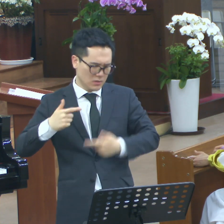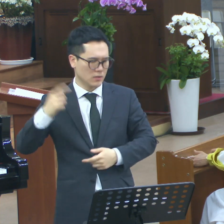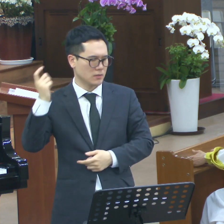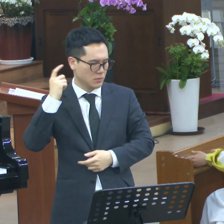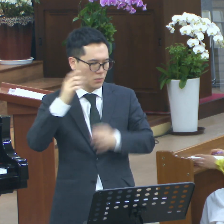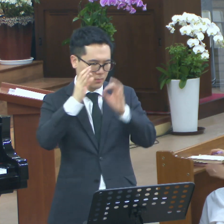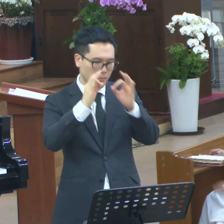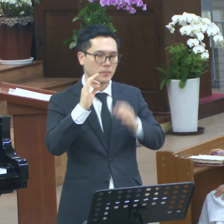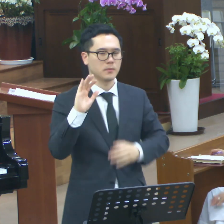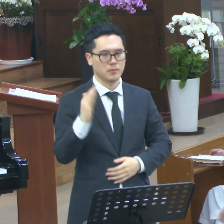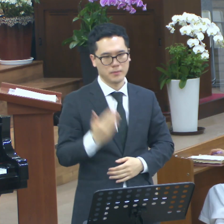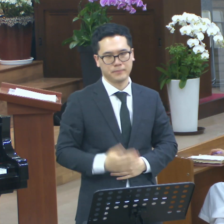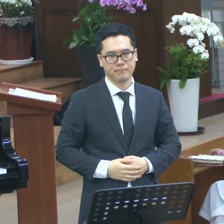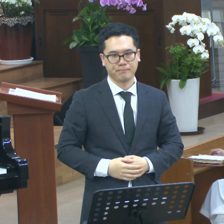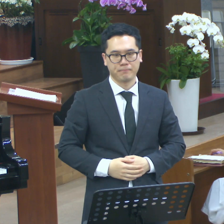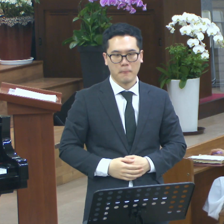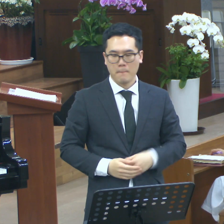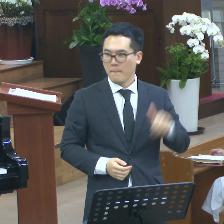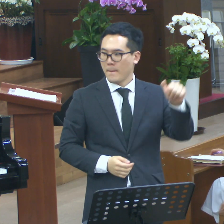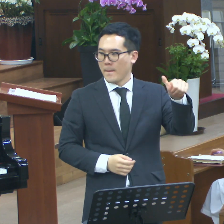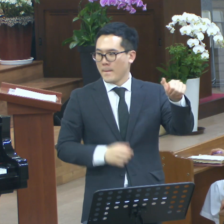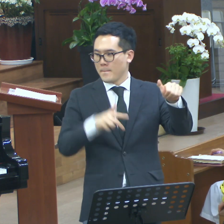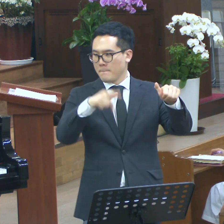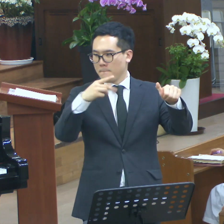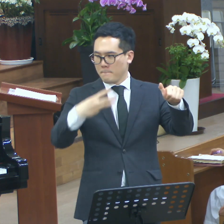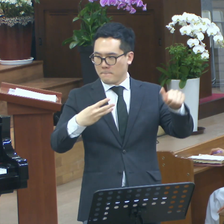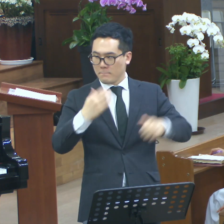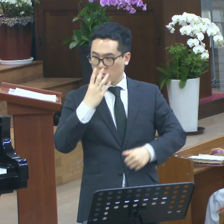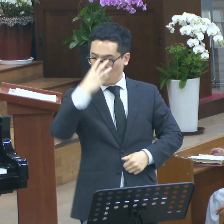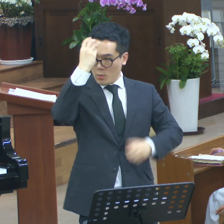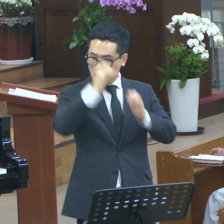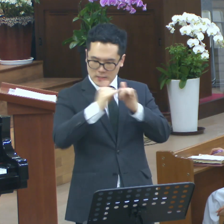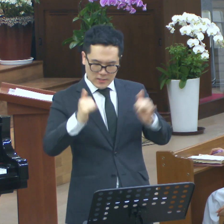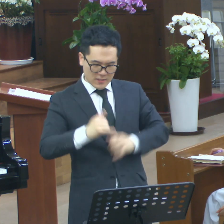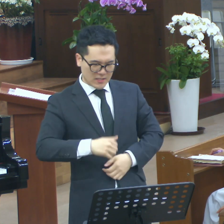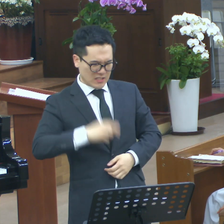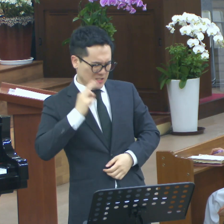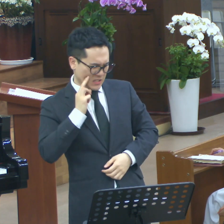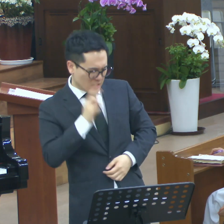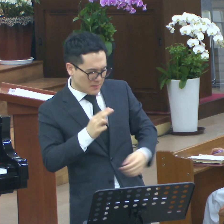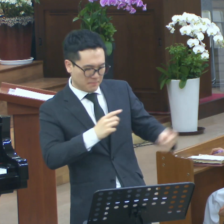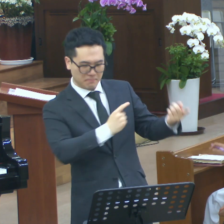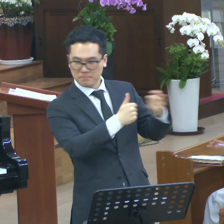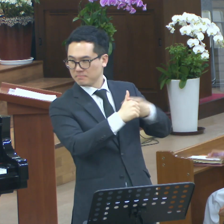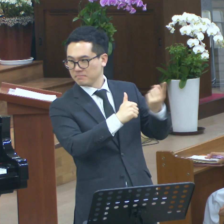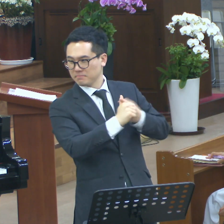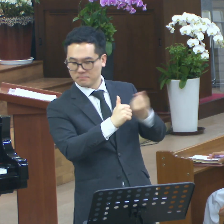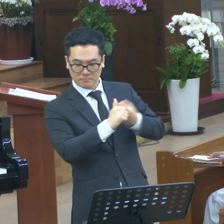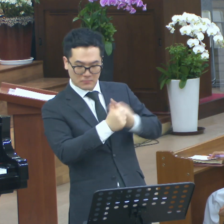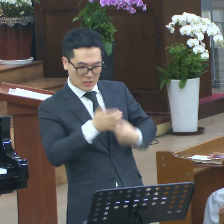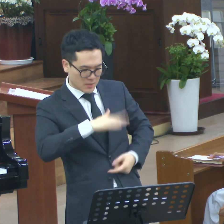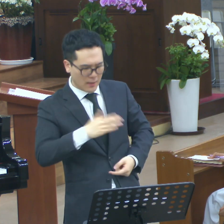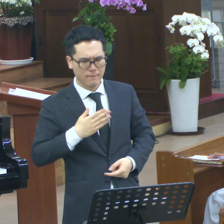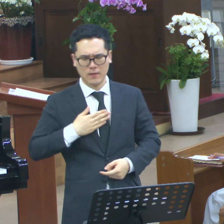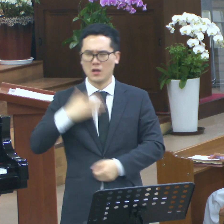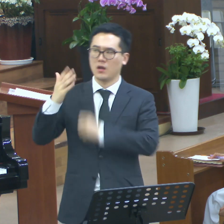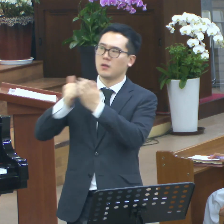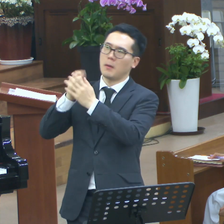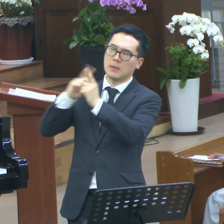교만한 자들에게 심한 조롱을 받아도 주의 법을 떠나지 아니하였나이다. 55절 밤에 주의 이름을 기억하고